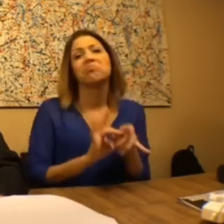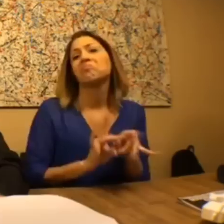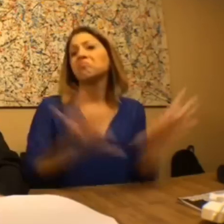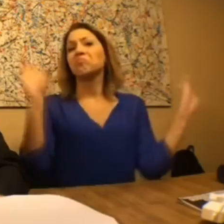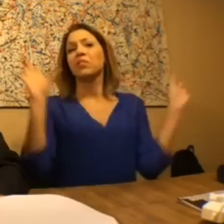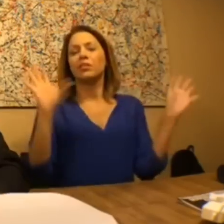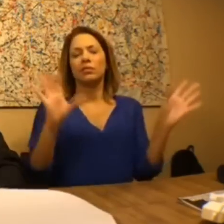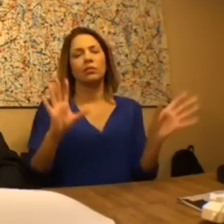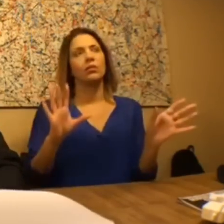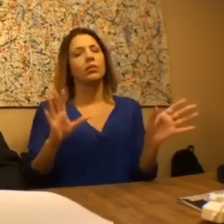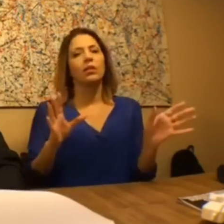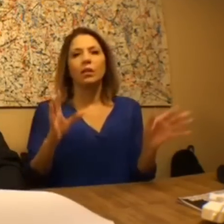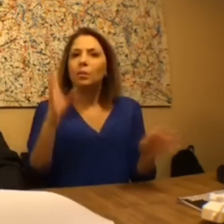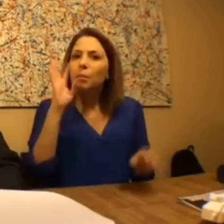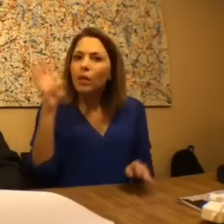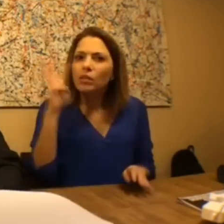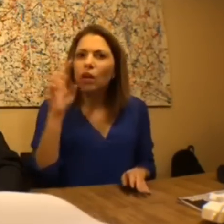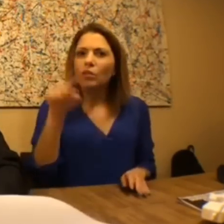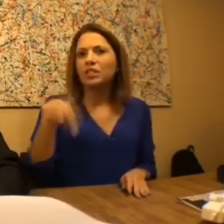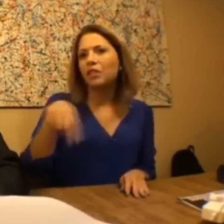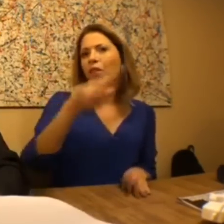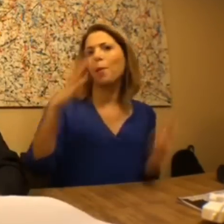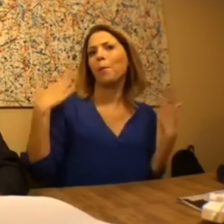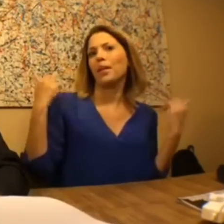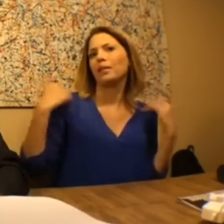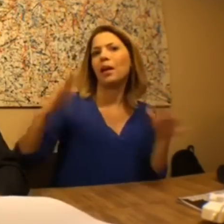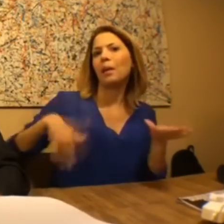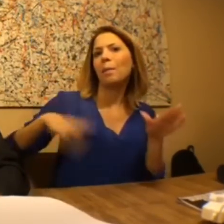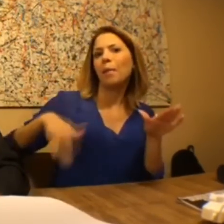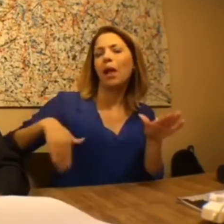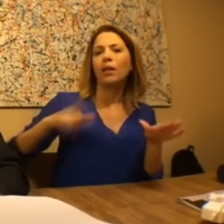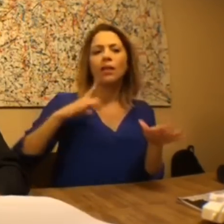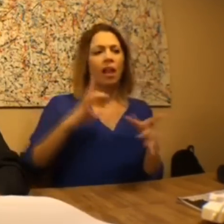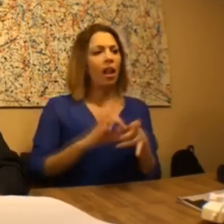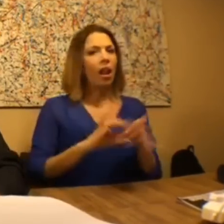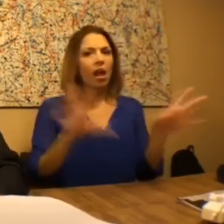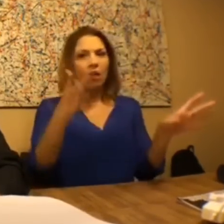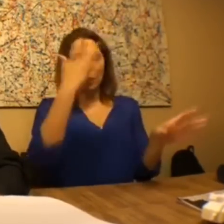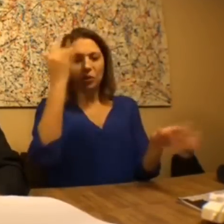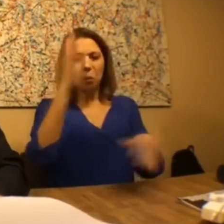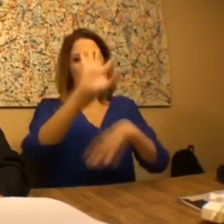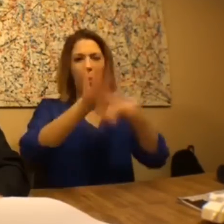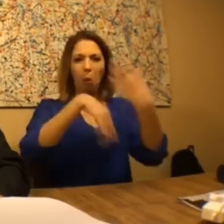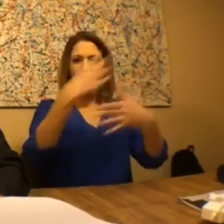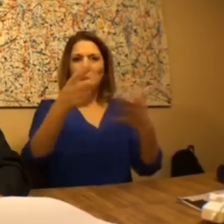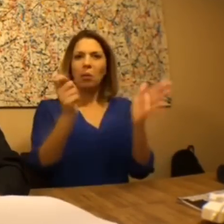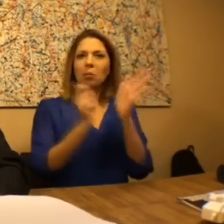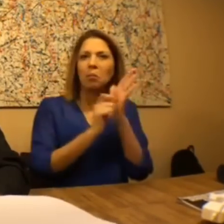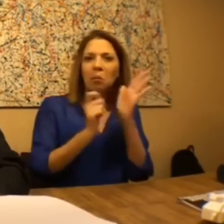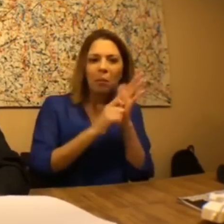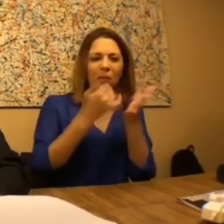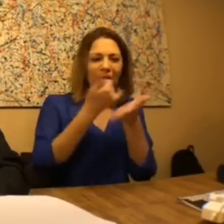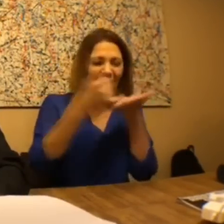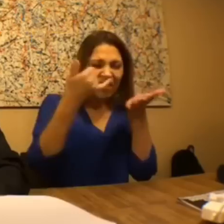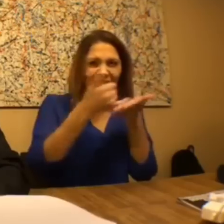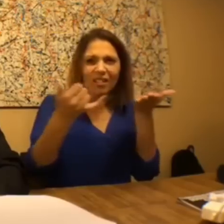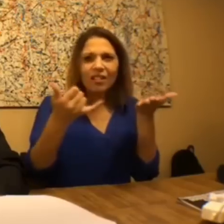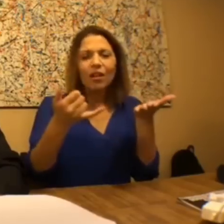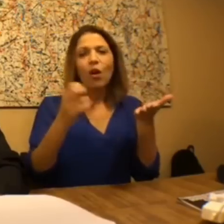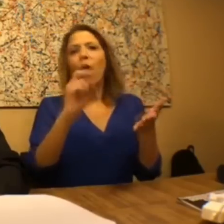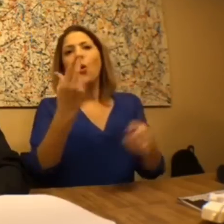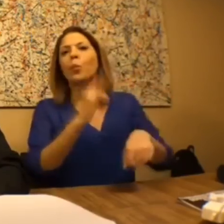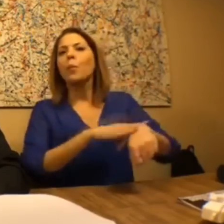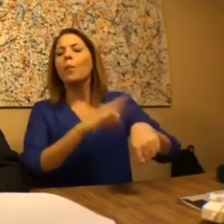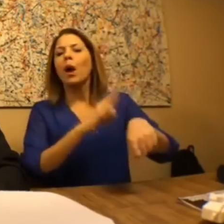vai na praia, tá o pessoal consumindo droga à vontade lá. Você vai num banheiro do aeroporto, tem alguém